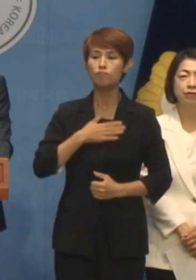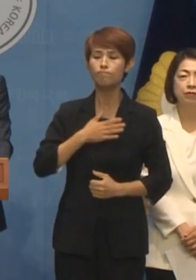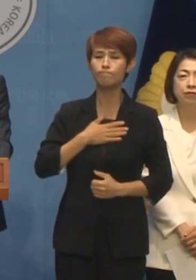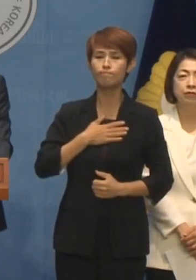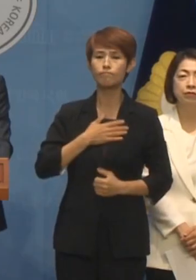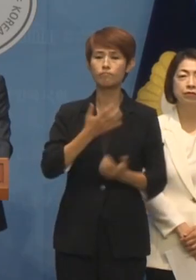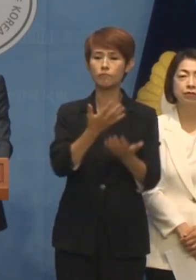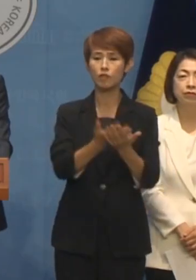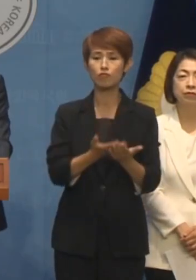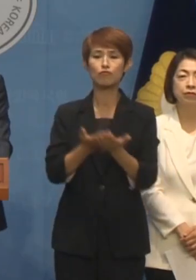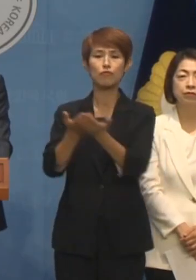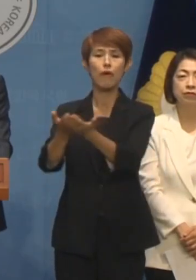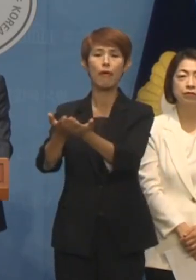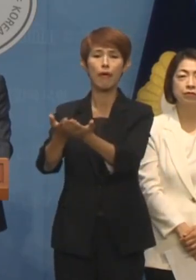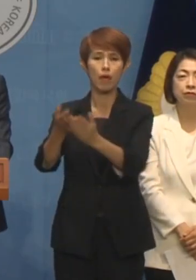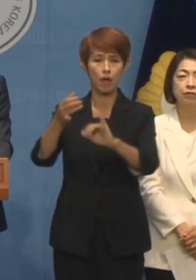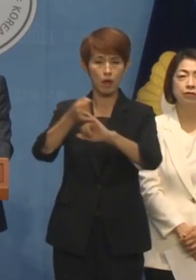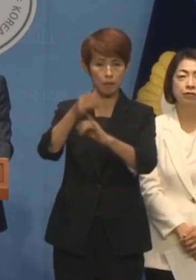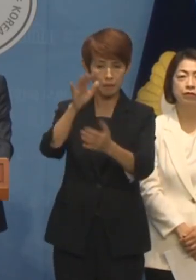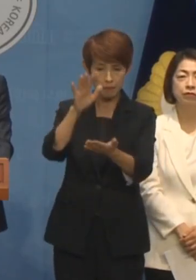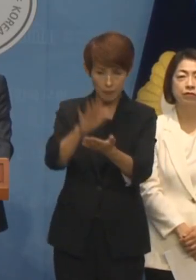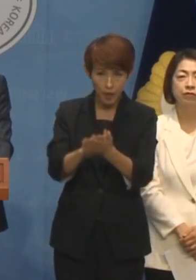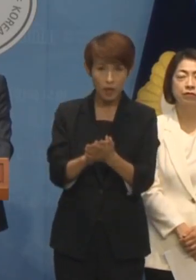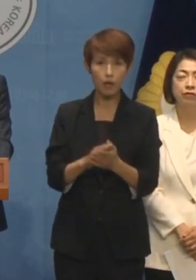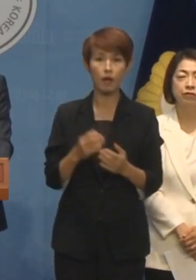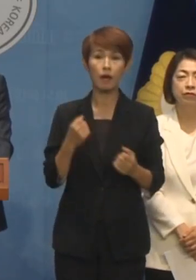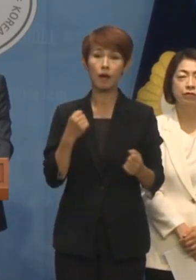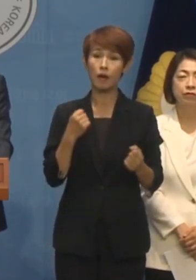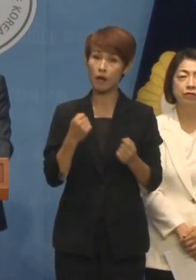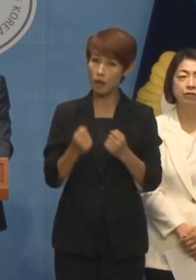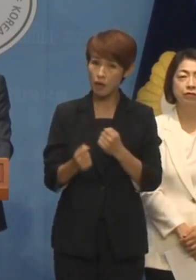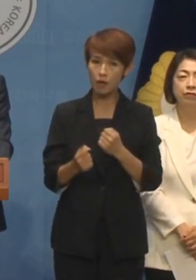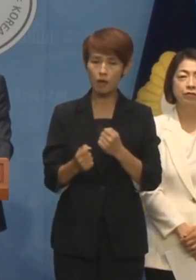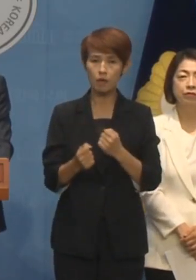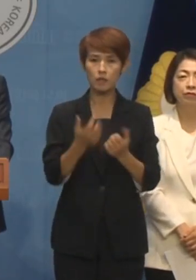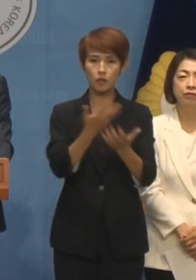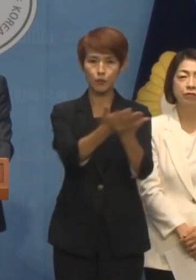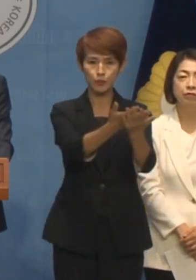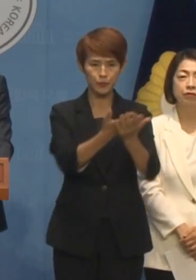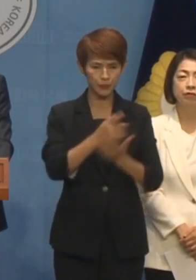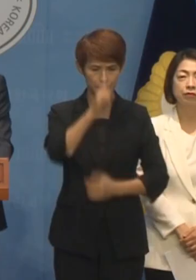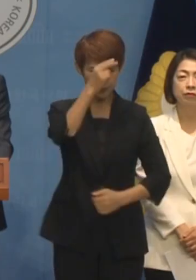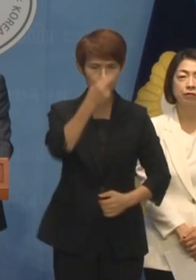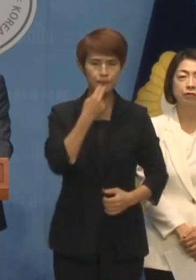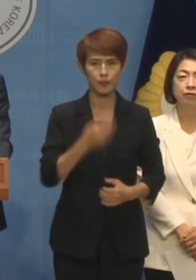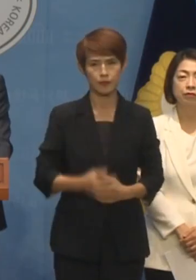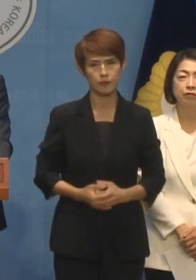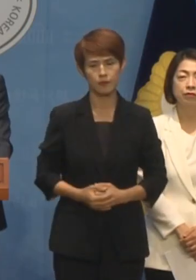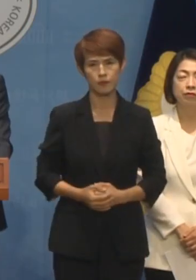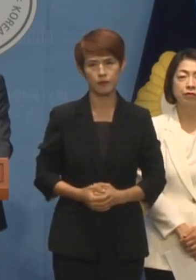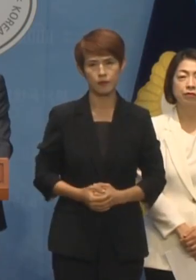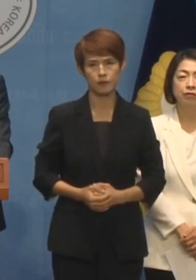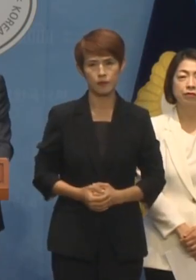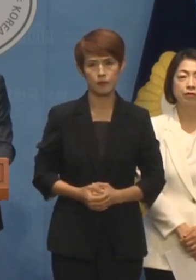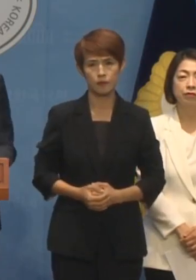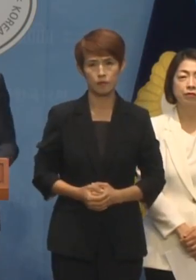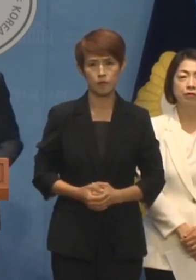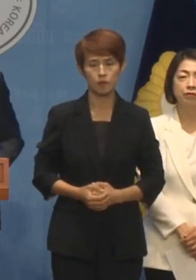시한을 정해서 제출하겠다는 약속까지 했음에도 불구하고 아무것도 제출하지 않았습니다. 이런 상황에서